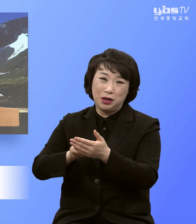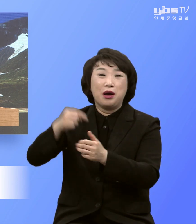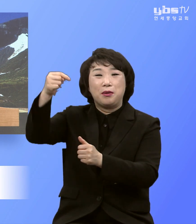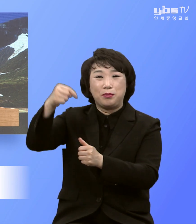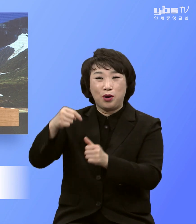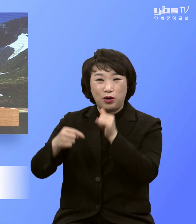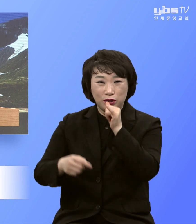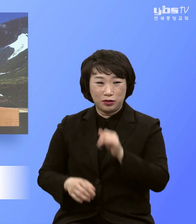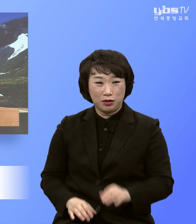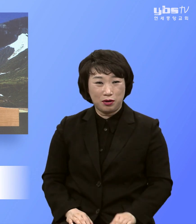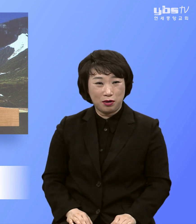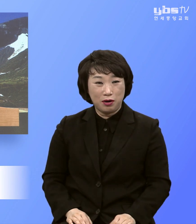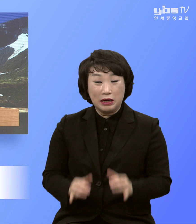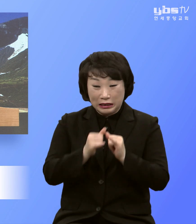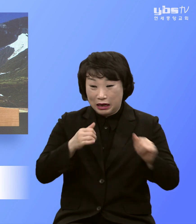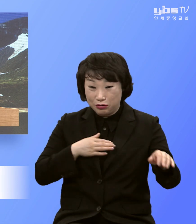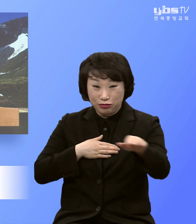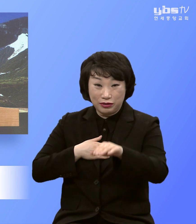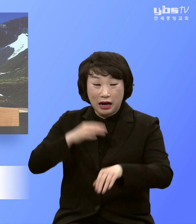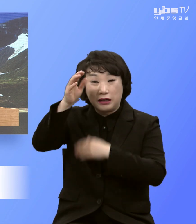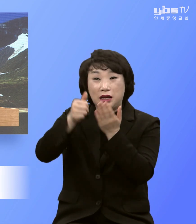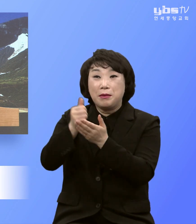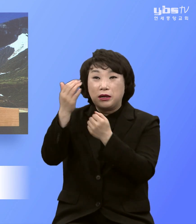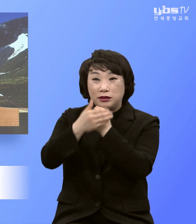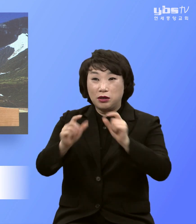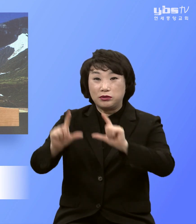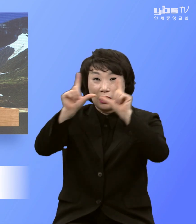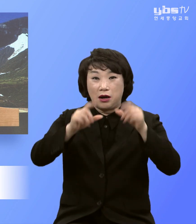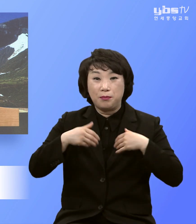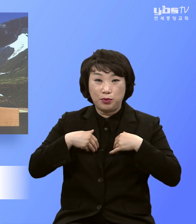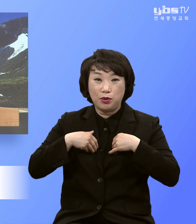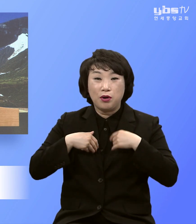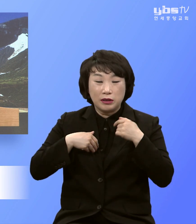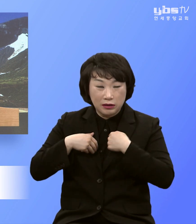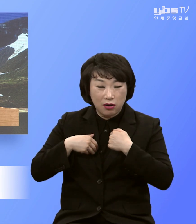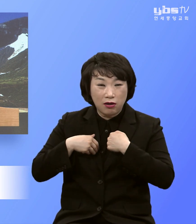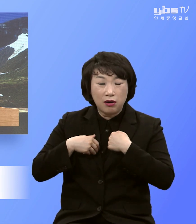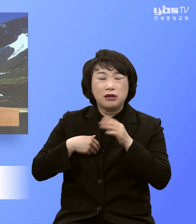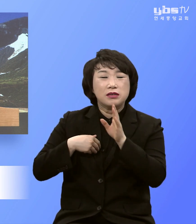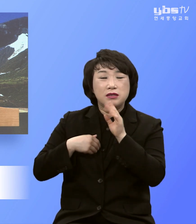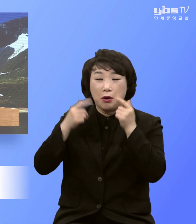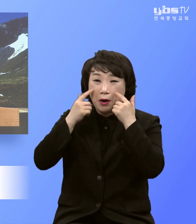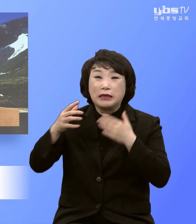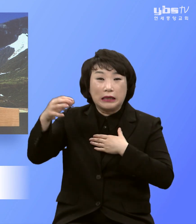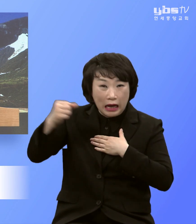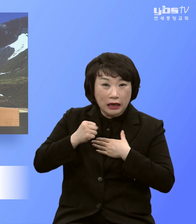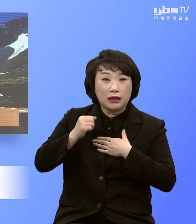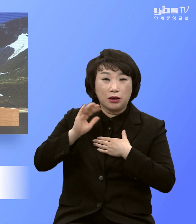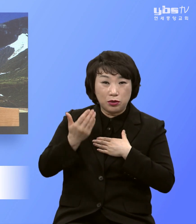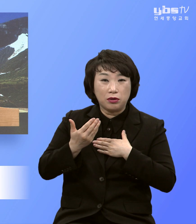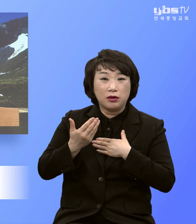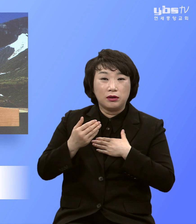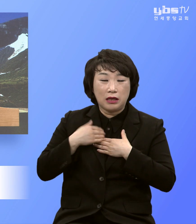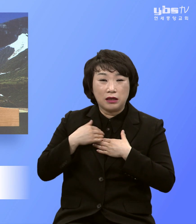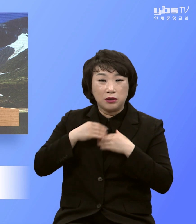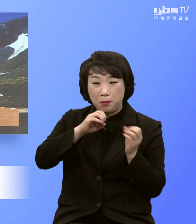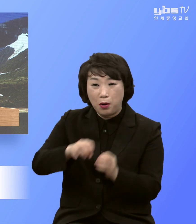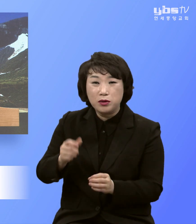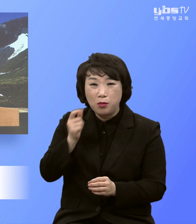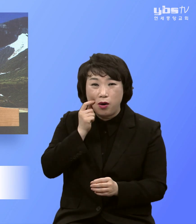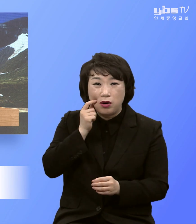요구인 것이며, 인간이 하나님의 은혜로 살아야 하는 것을 실제로 소유케 하는 양보할 수